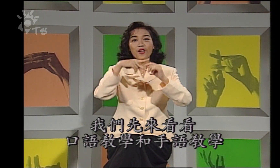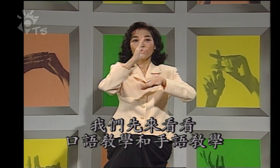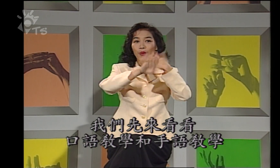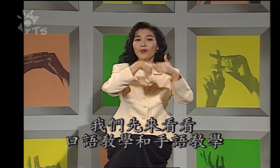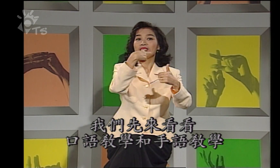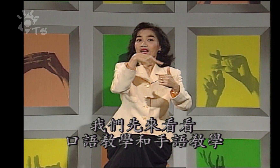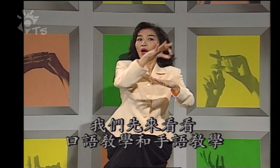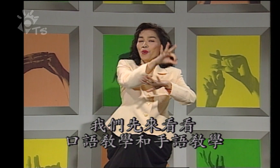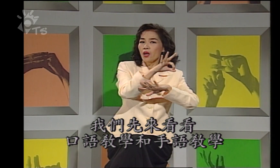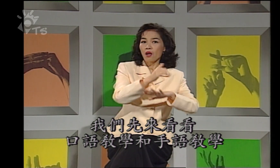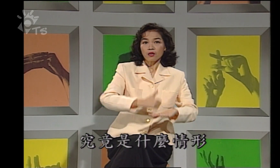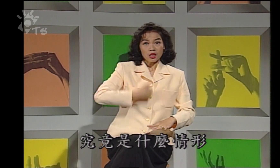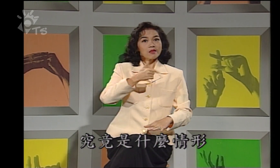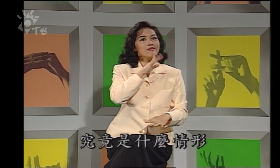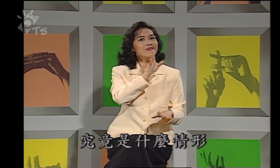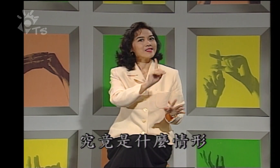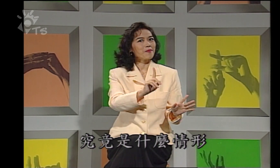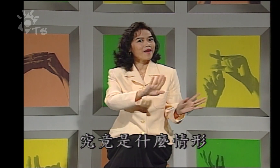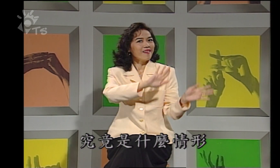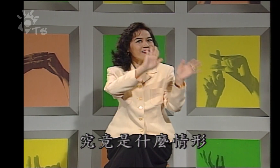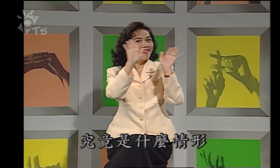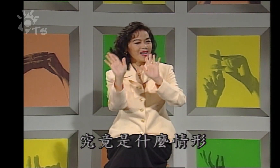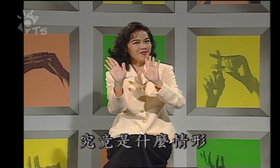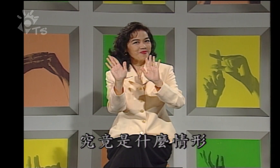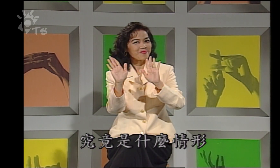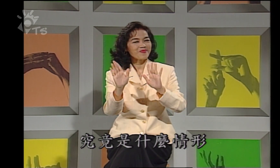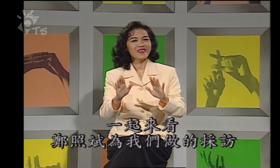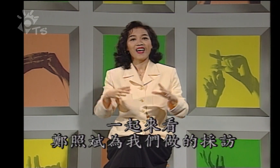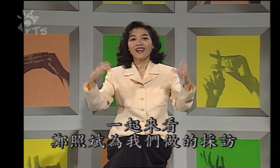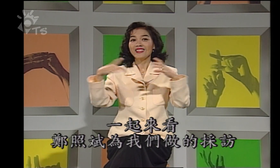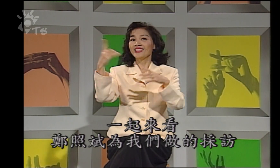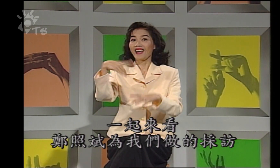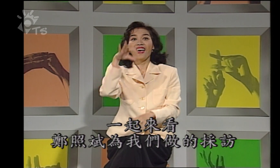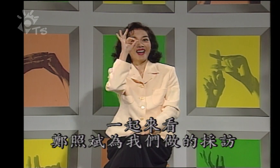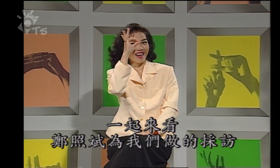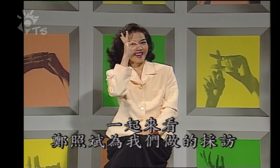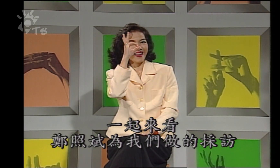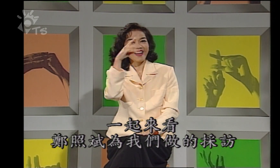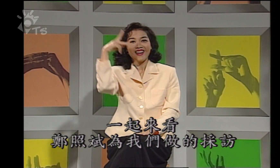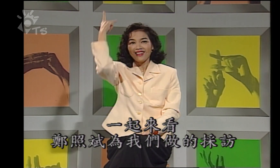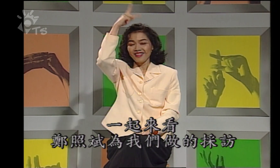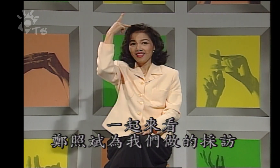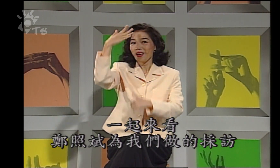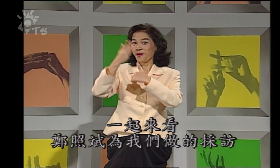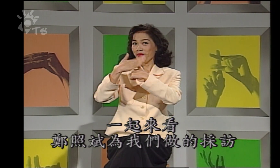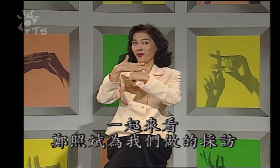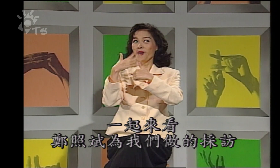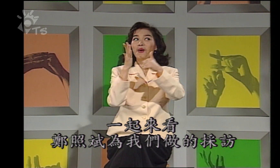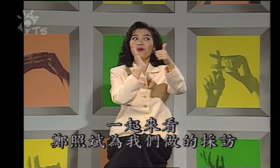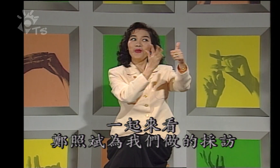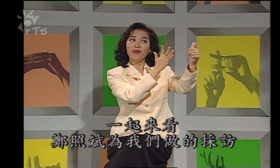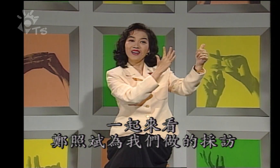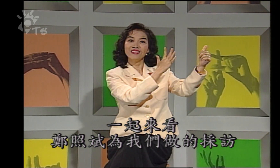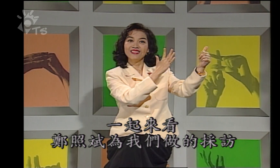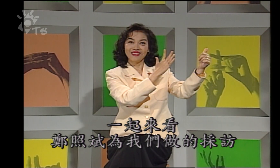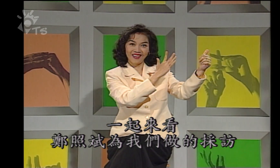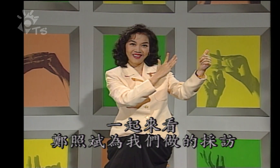手语教学究竟是什么情形，一起来看郑兆斌为我们做的采